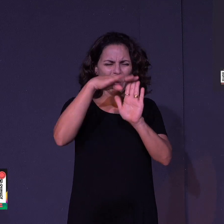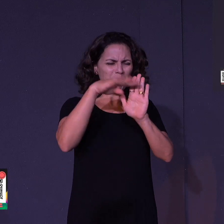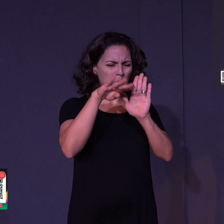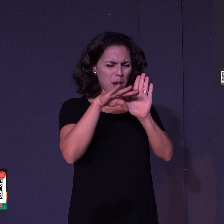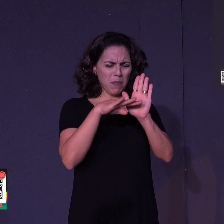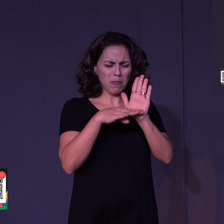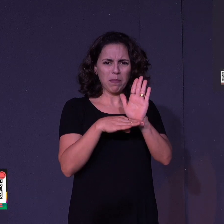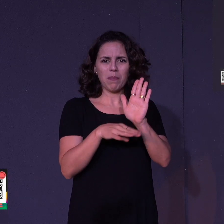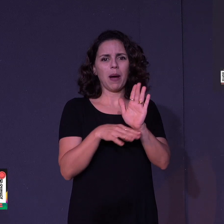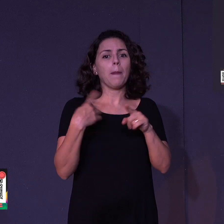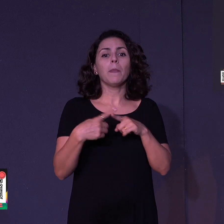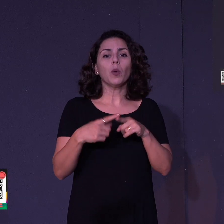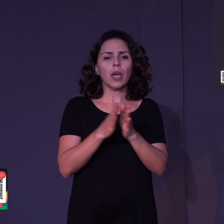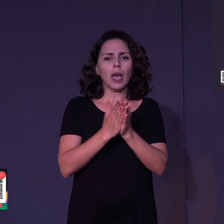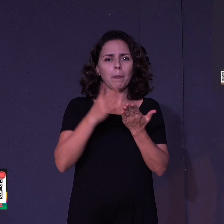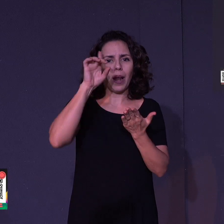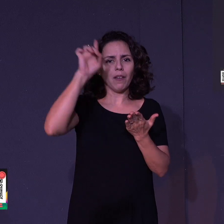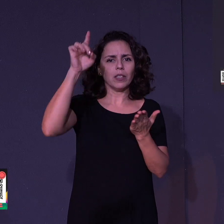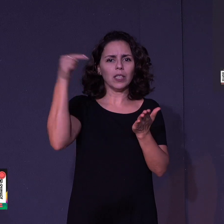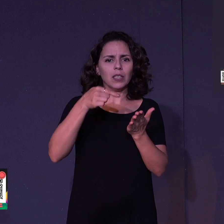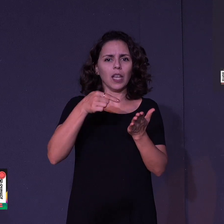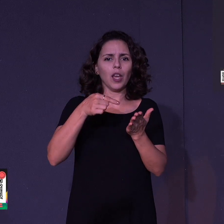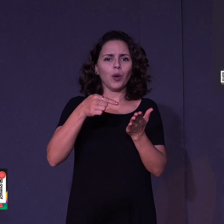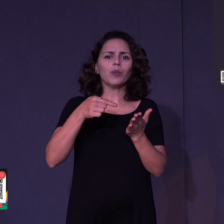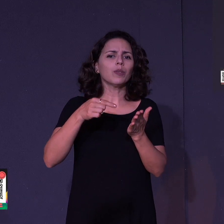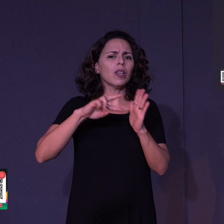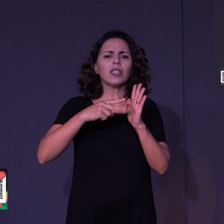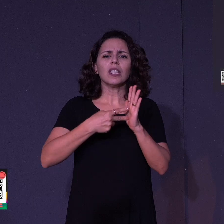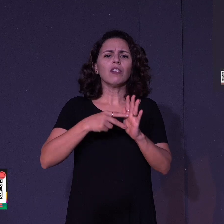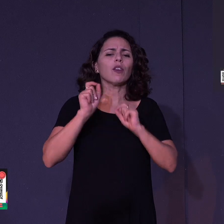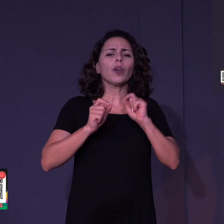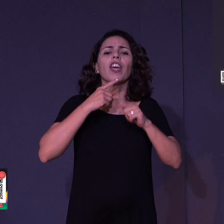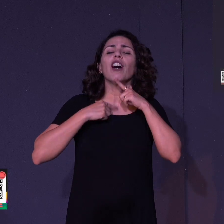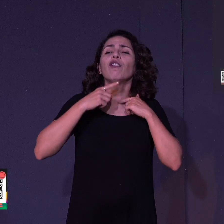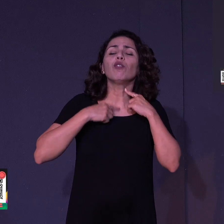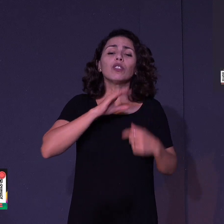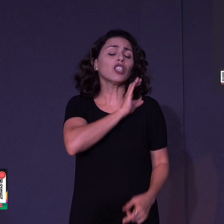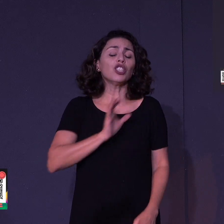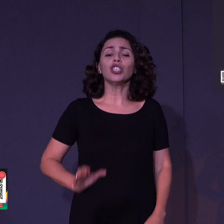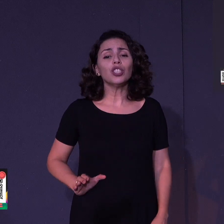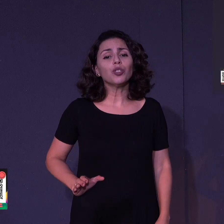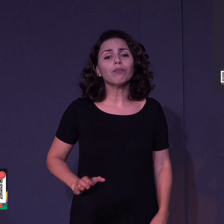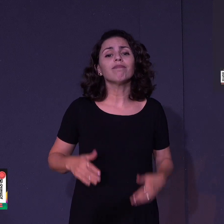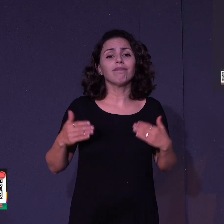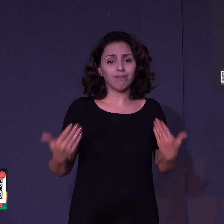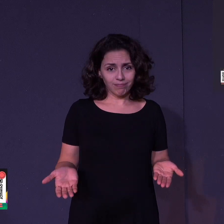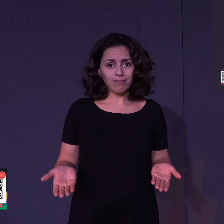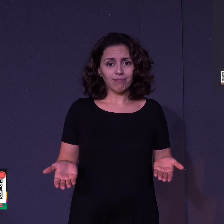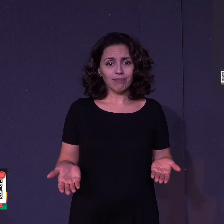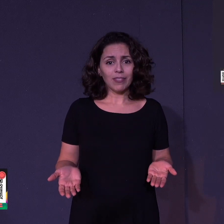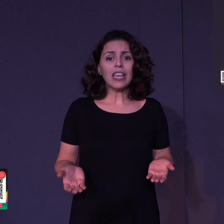totalmente cristocêntrica. Davi profetizou que o Filho de Deus governaria as nações. Está lá em Salmo